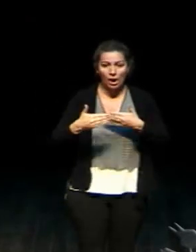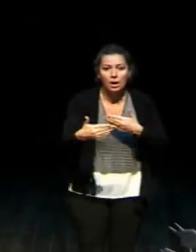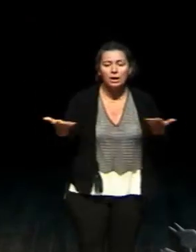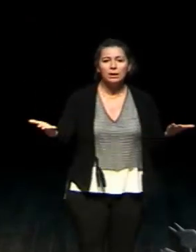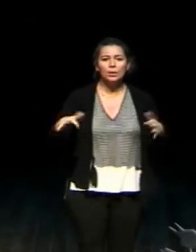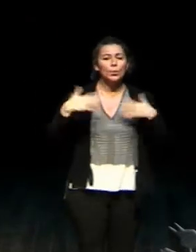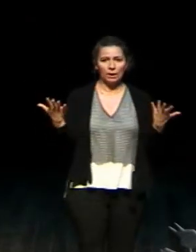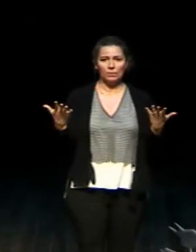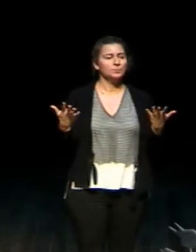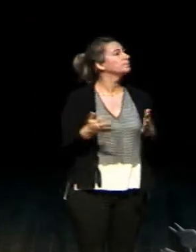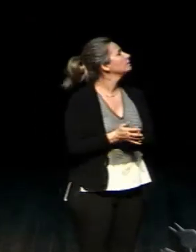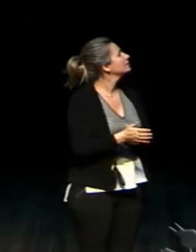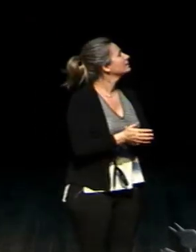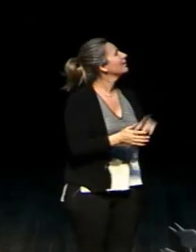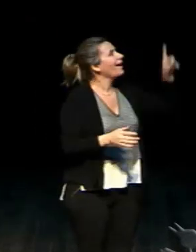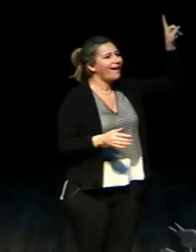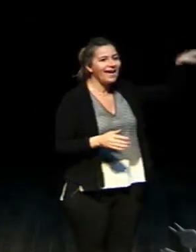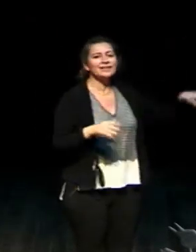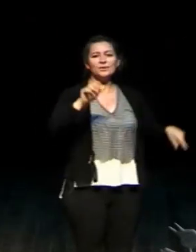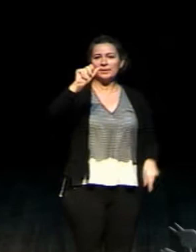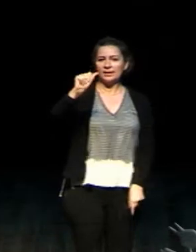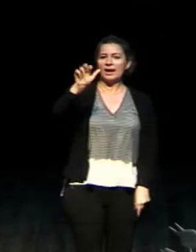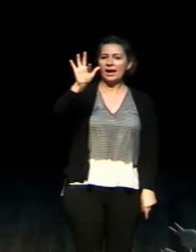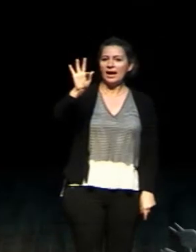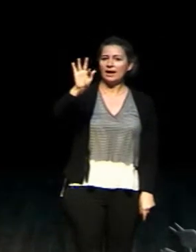E qual era o tema lá?